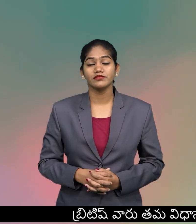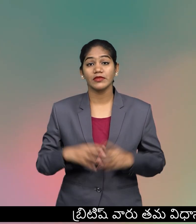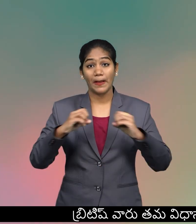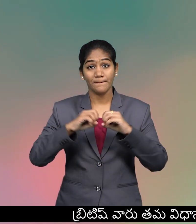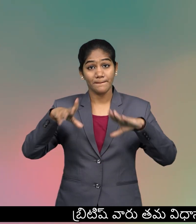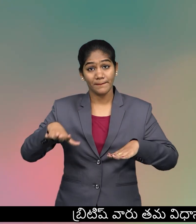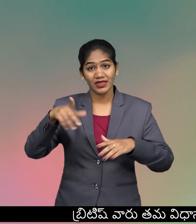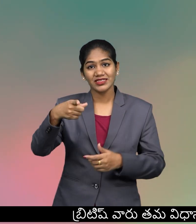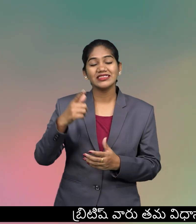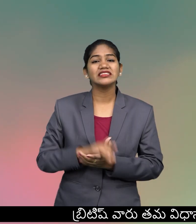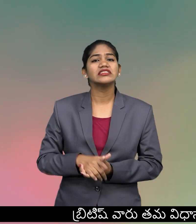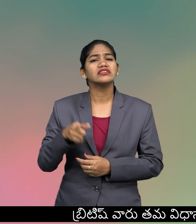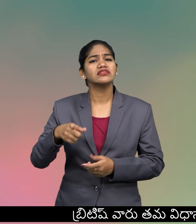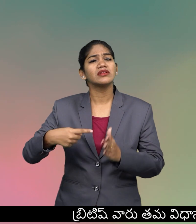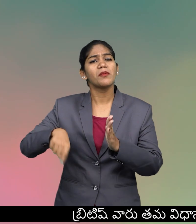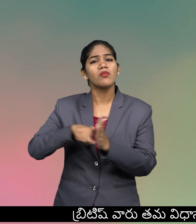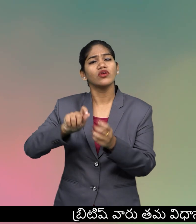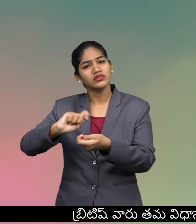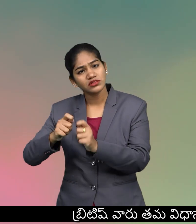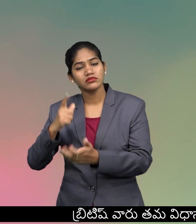బ్రిటిష్ వారు తమ విధానాలను మార్చుకోవలసి వచ్చింది.